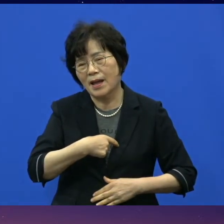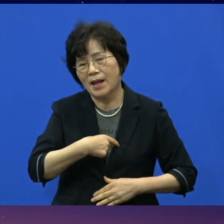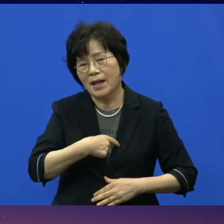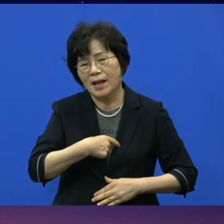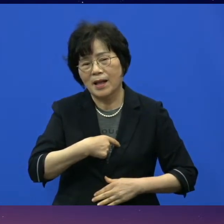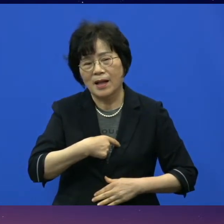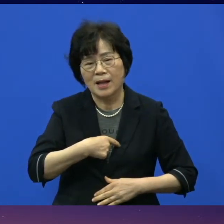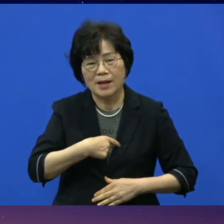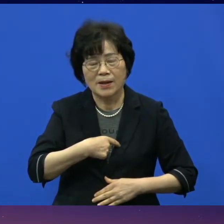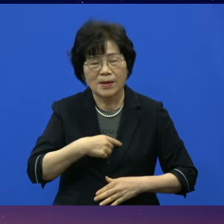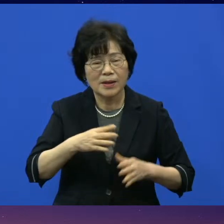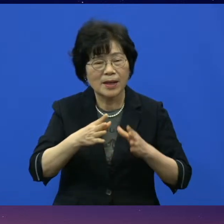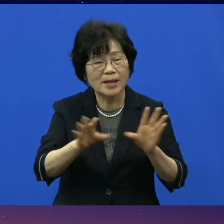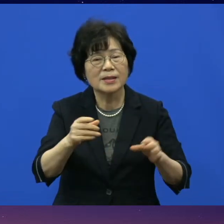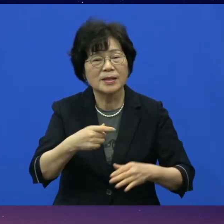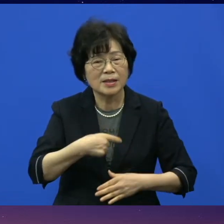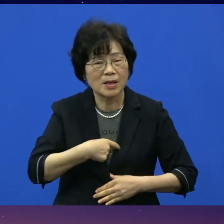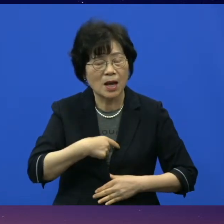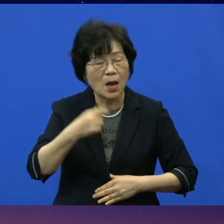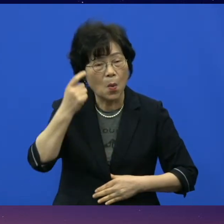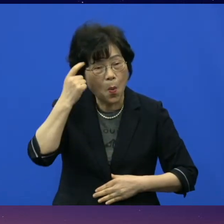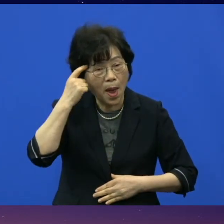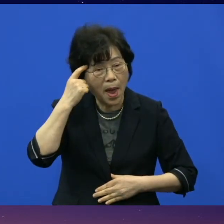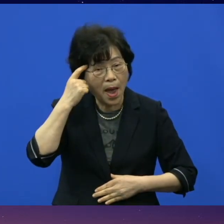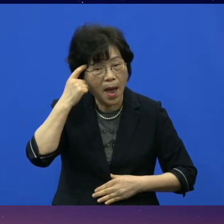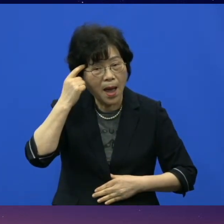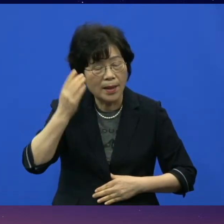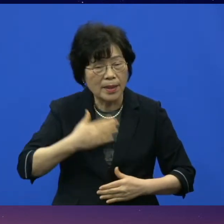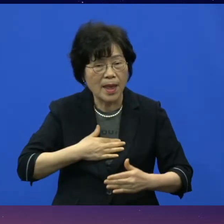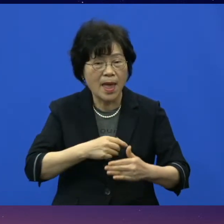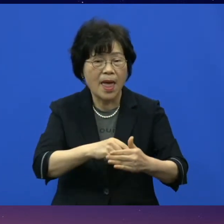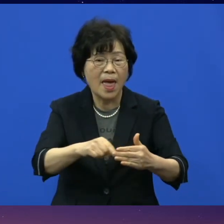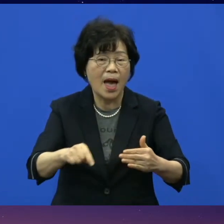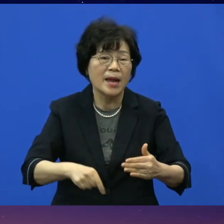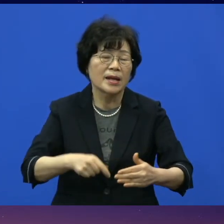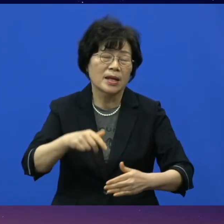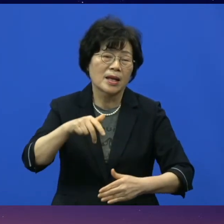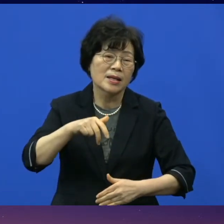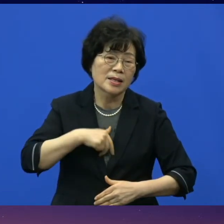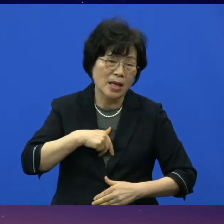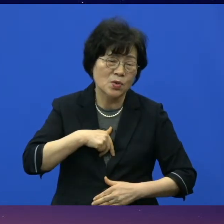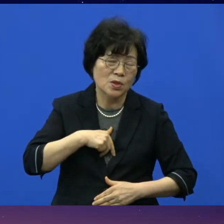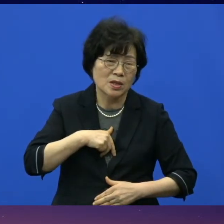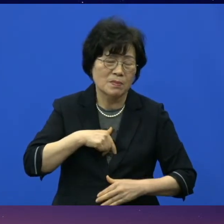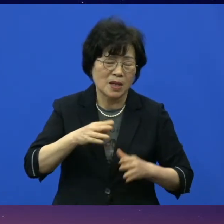잘 안 깨지려고 해요. 왜요? 우리 안에 있는 이 자존심이에요. 자존심.